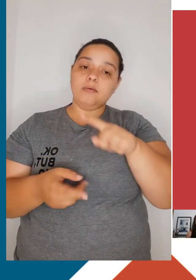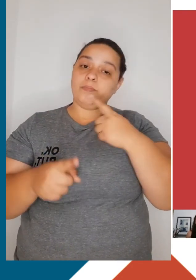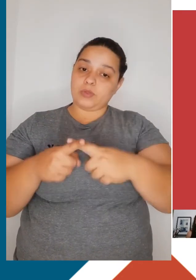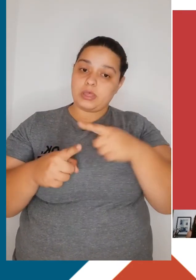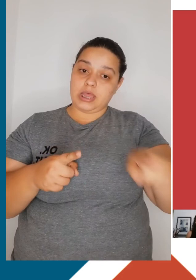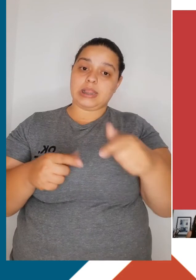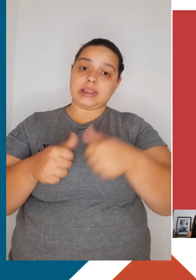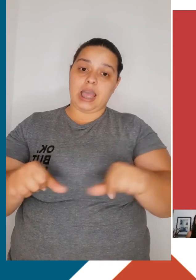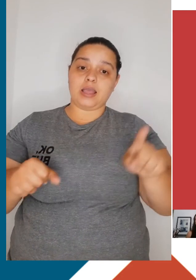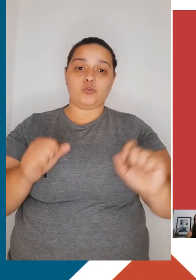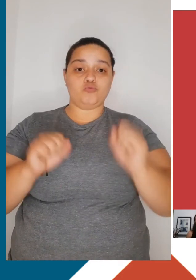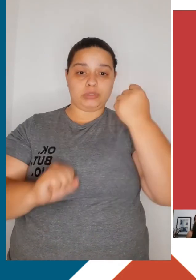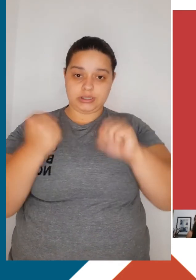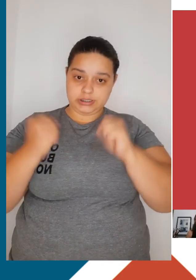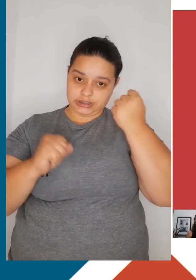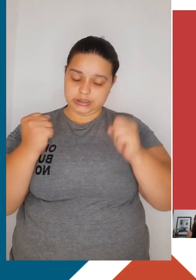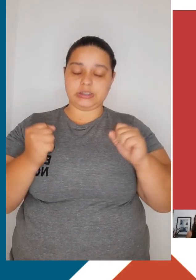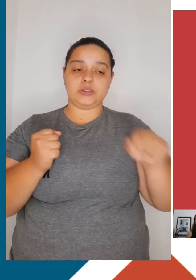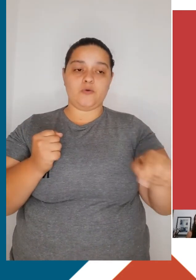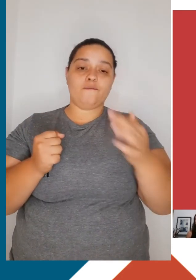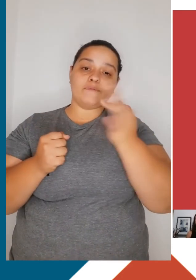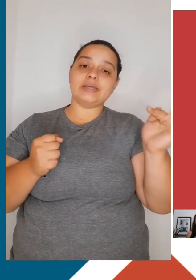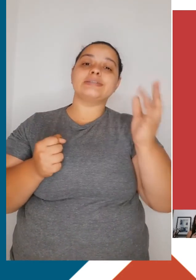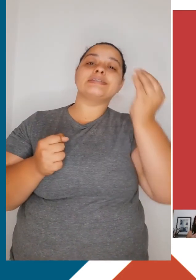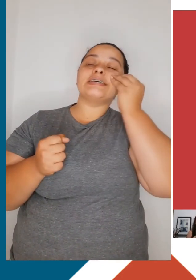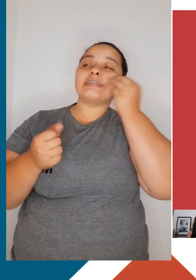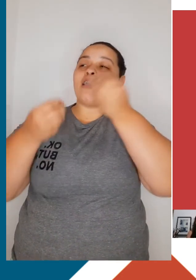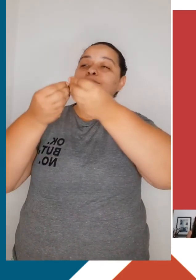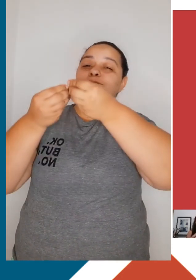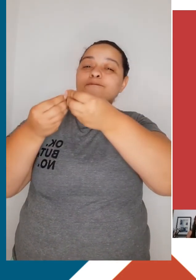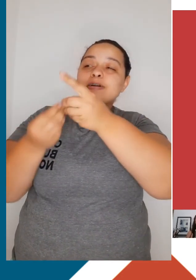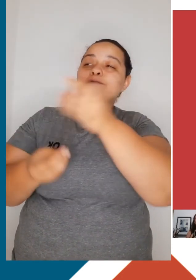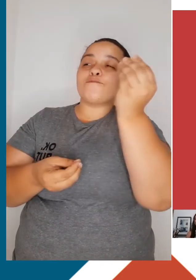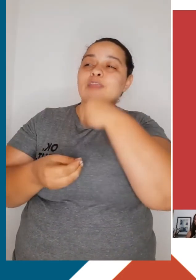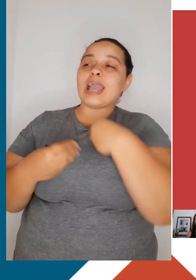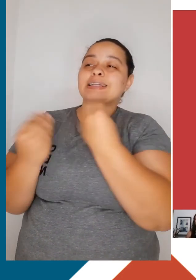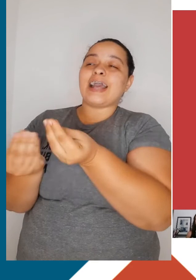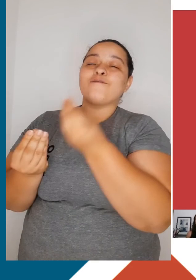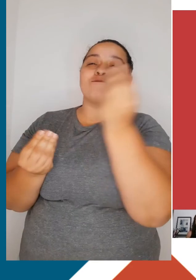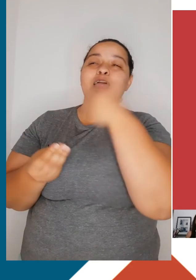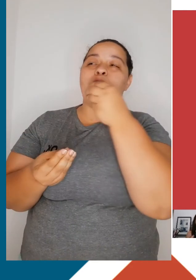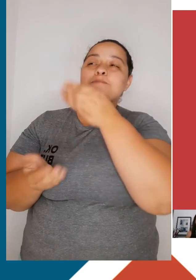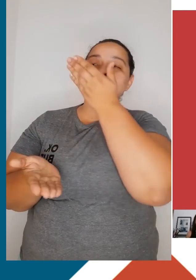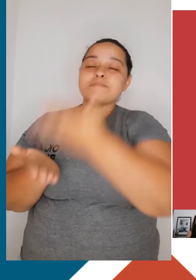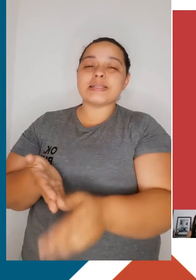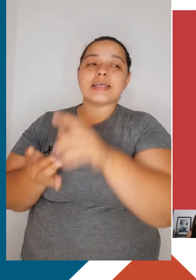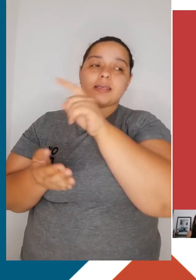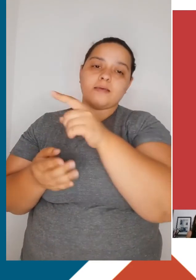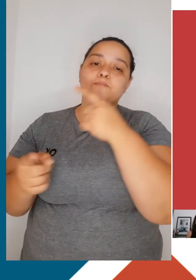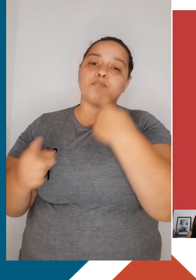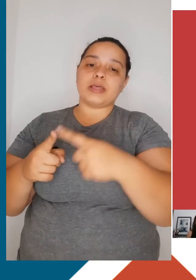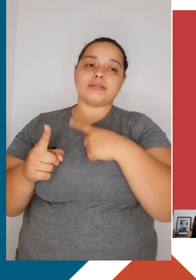processo de industrialização na França, e aí ele queria enfraquecer a Inglaterra, né, que era a sua oponente direta, e uma vez que era a